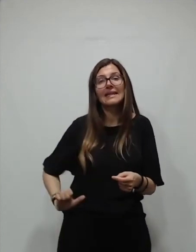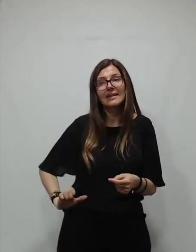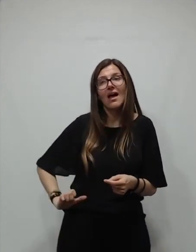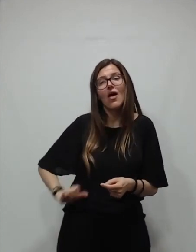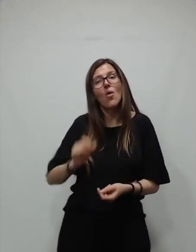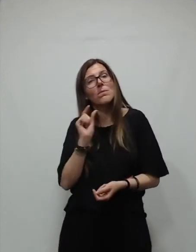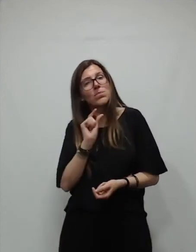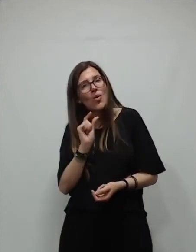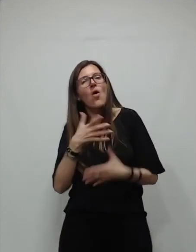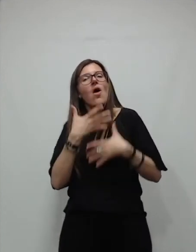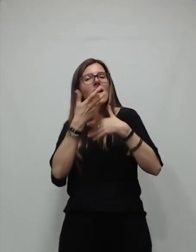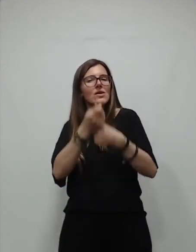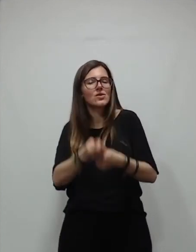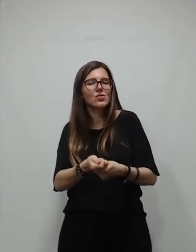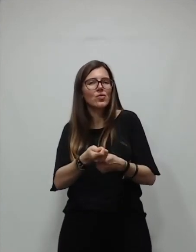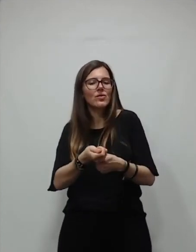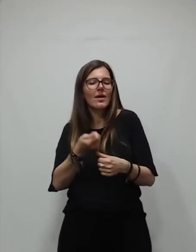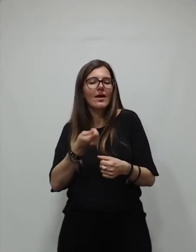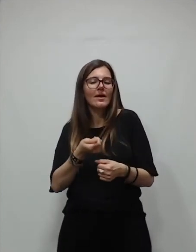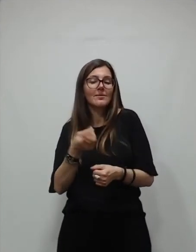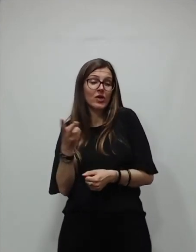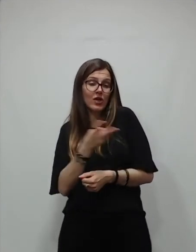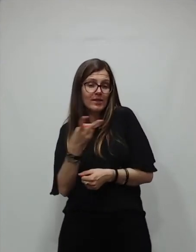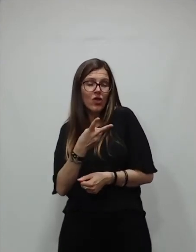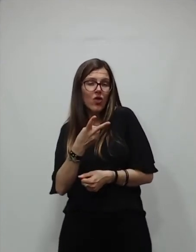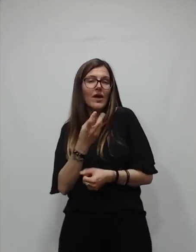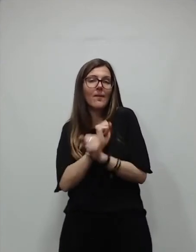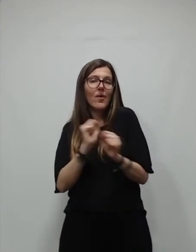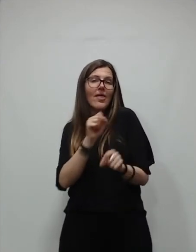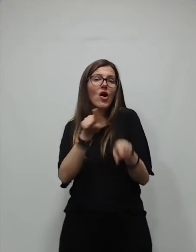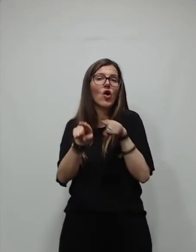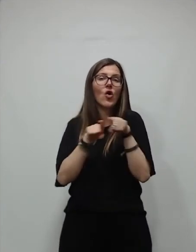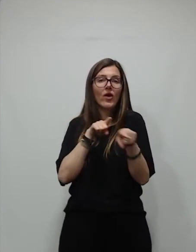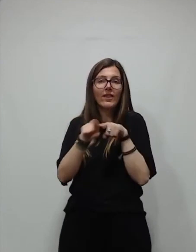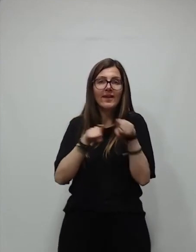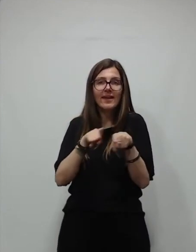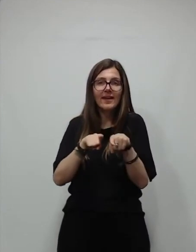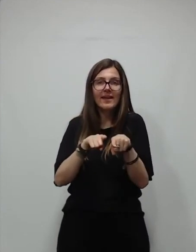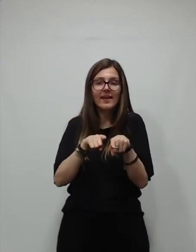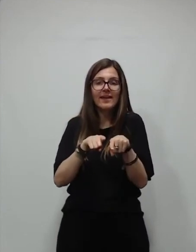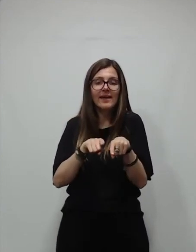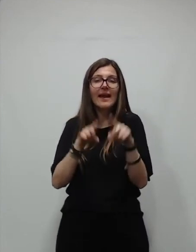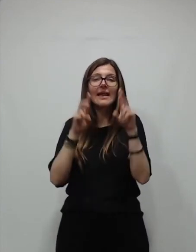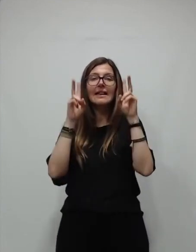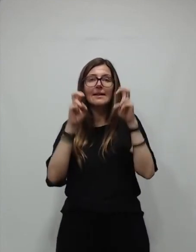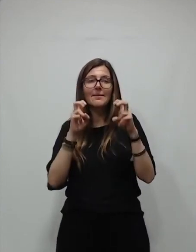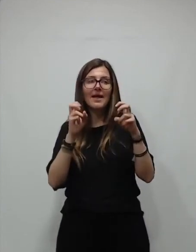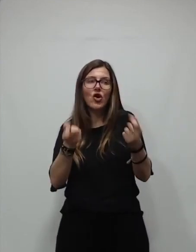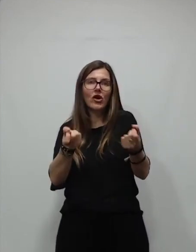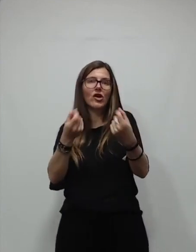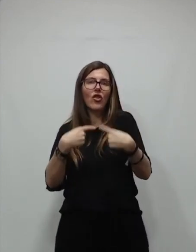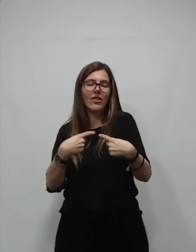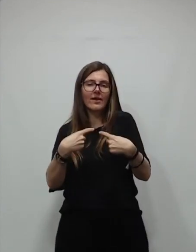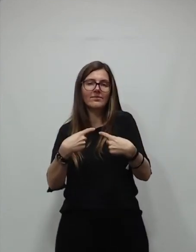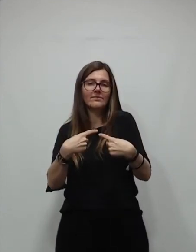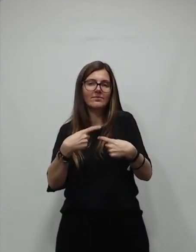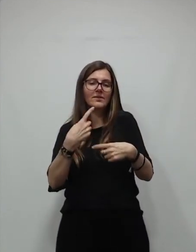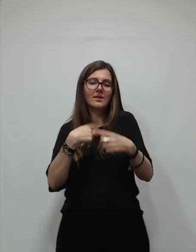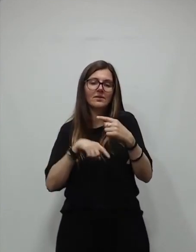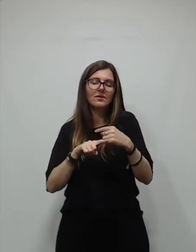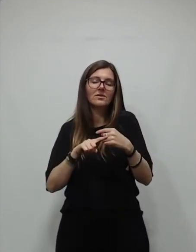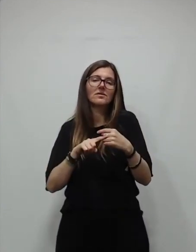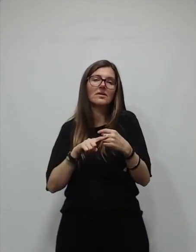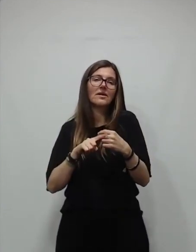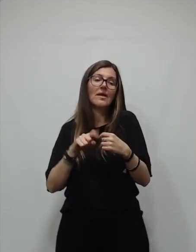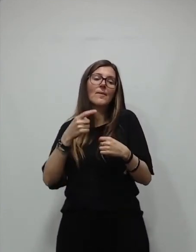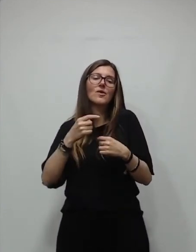realmente coordine entre los recursos que se van a dar, cómo se ejecutan y cómo en la comunidad empiezan a circular.